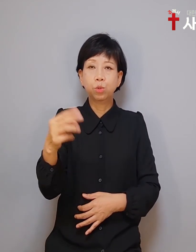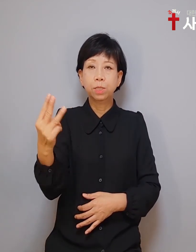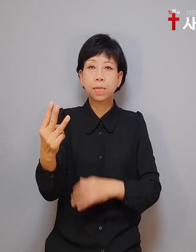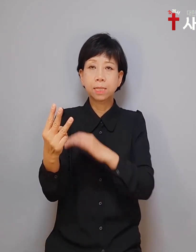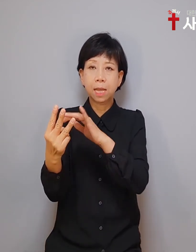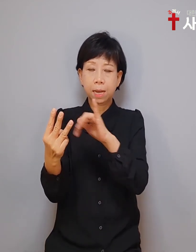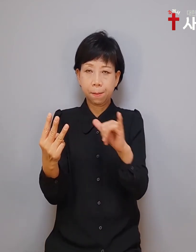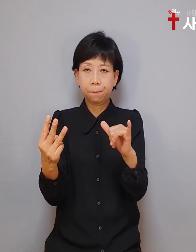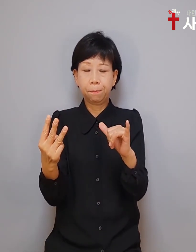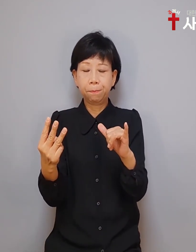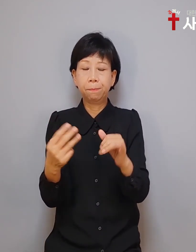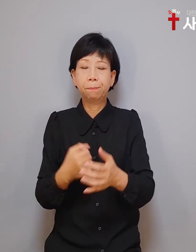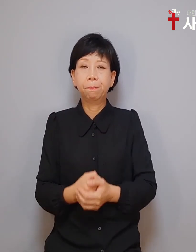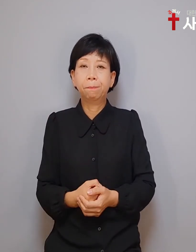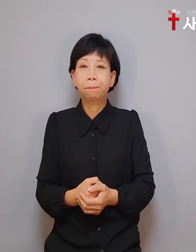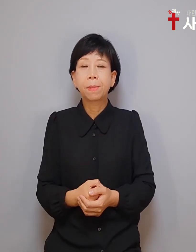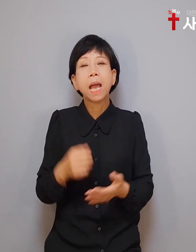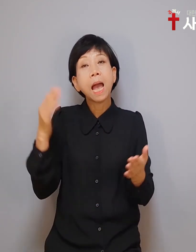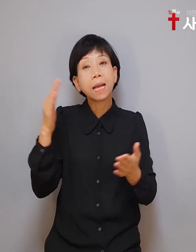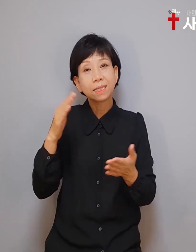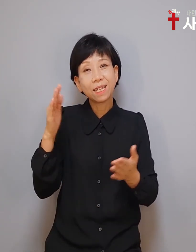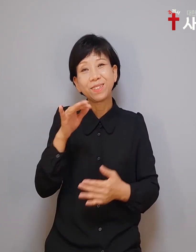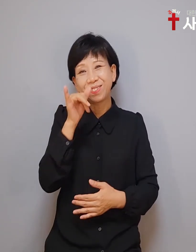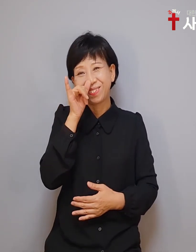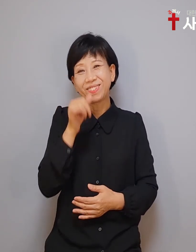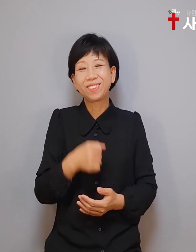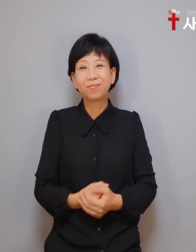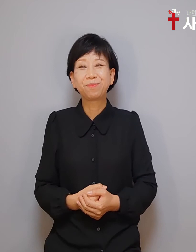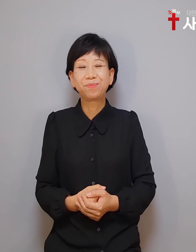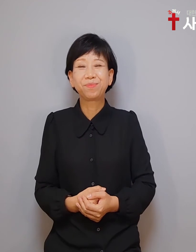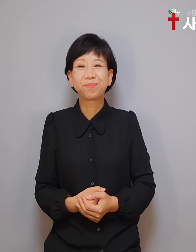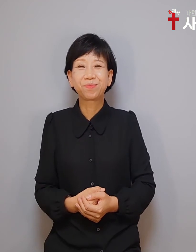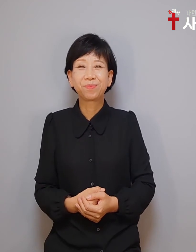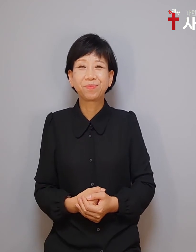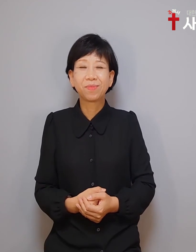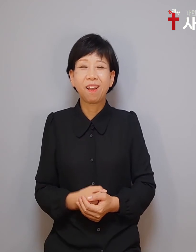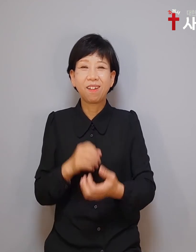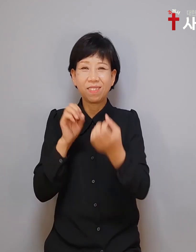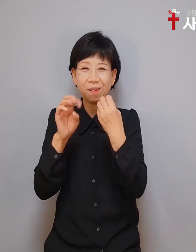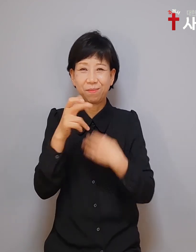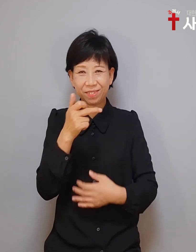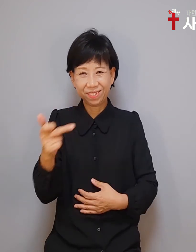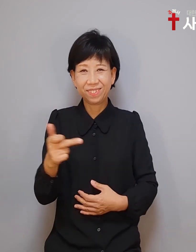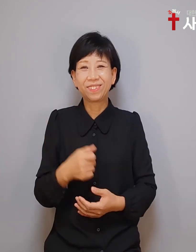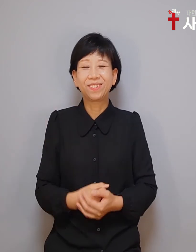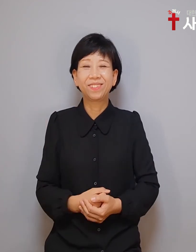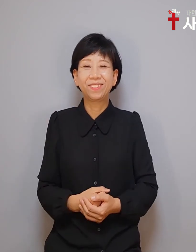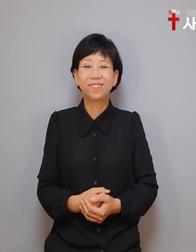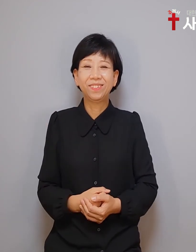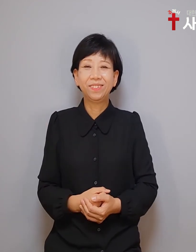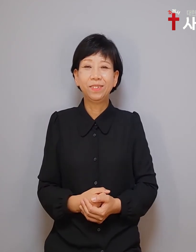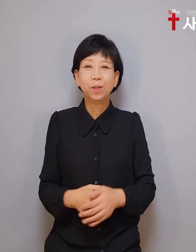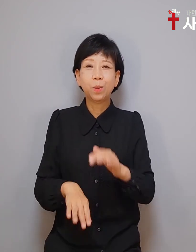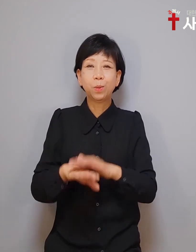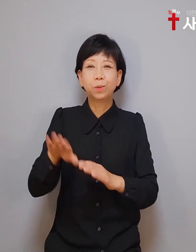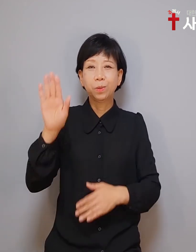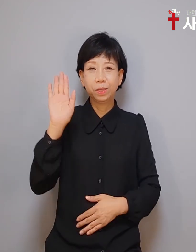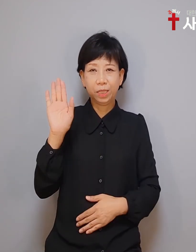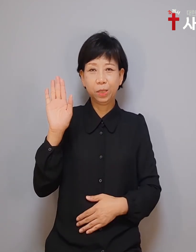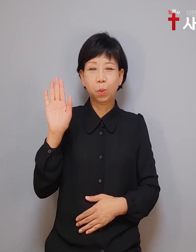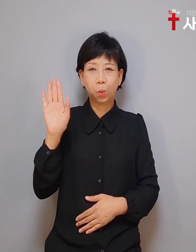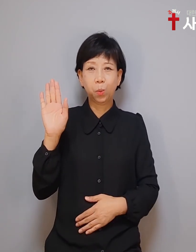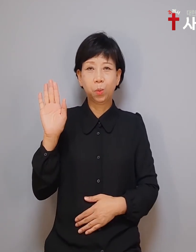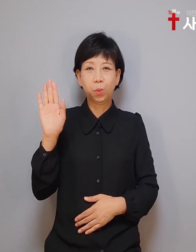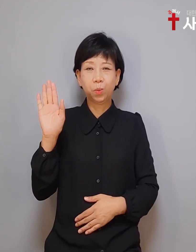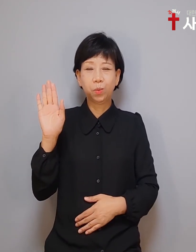네, 중고등학생들이 크게 대답하는 게 쉽지 않은데 우리 두 분 감사해요. 오른손을 딱 드십시오. 오른손을 세